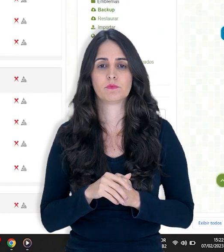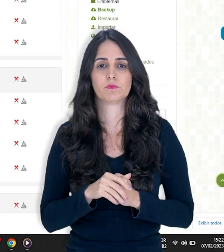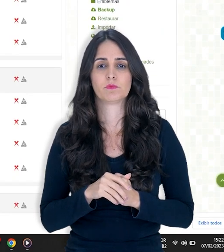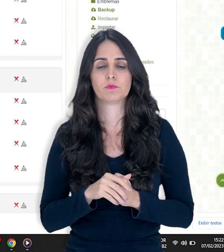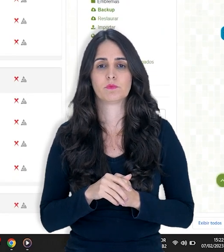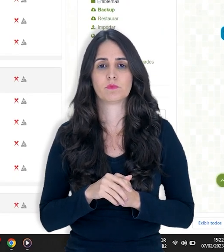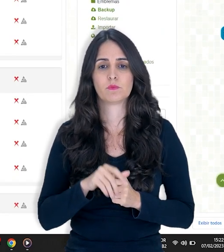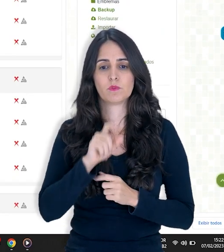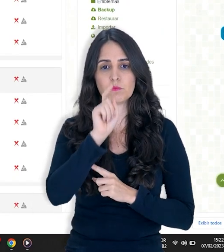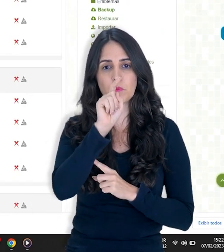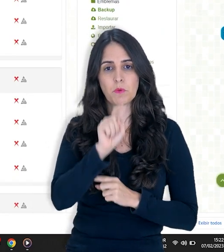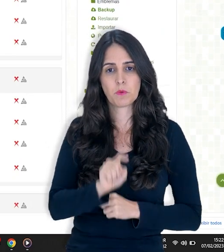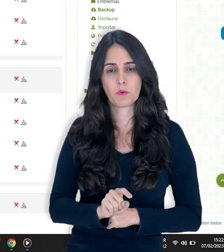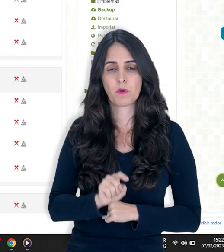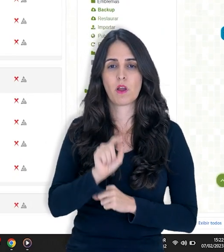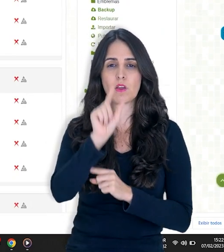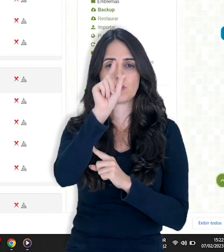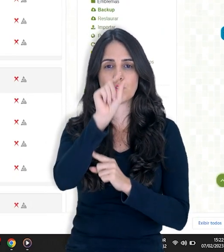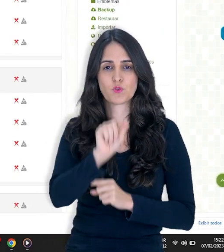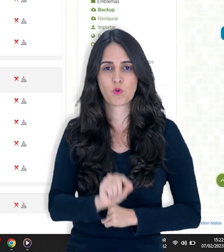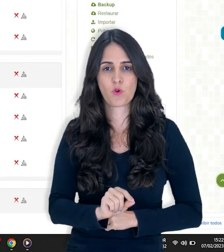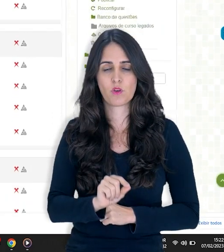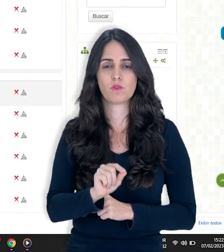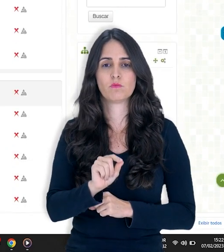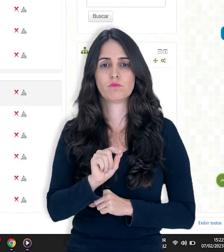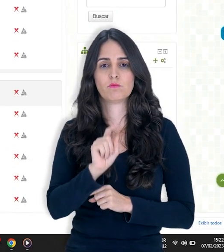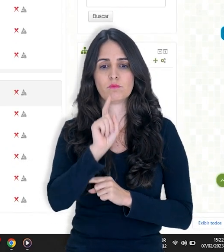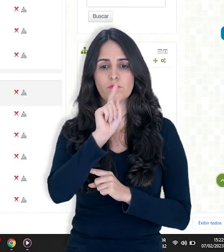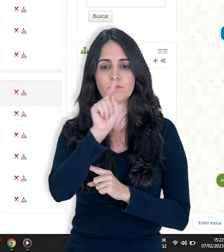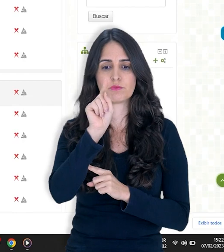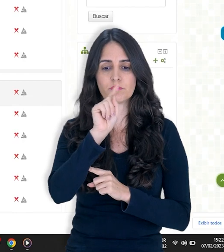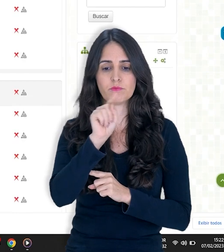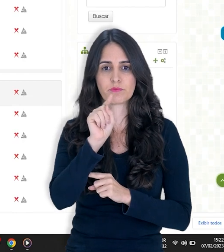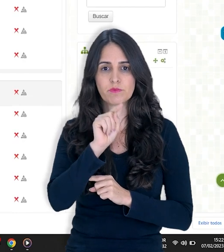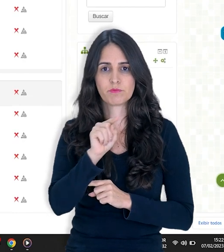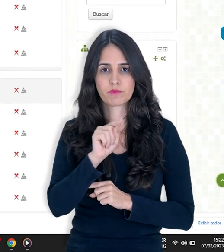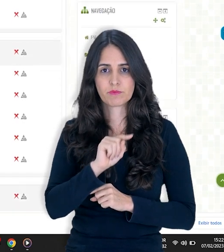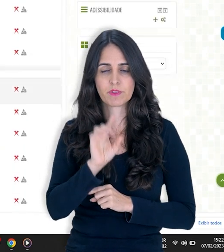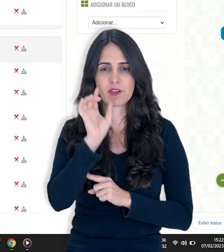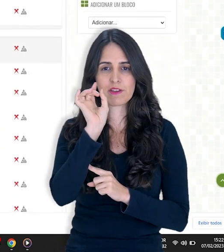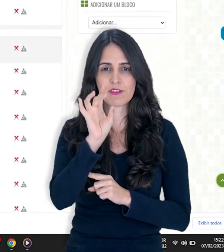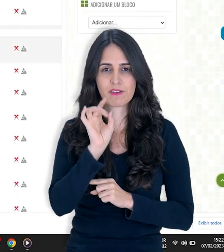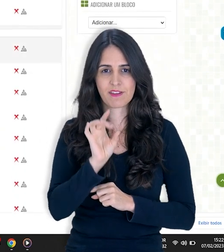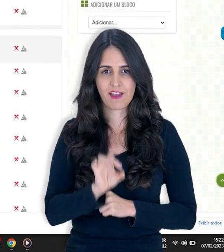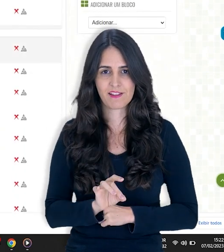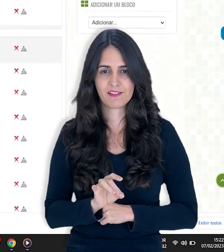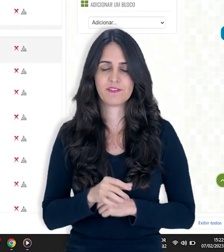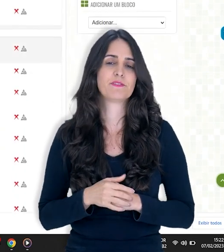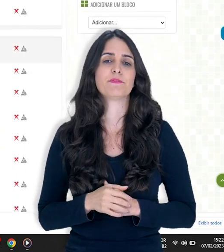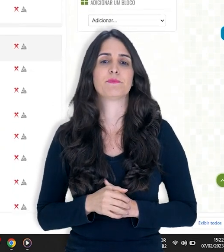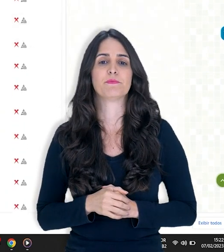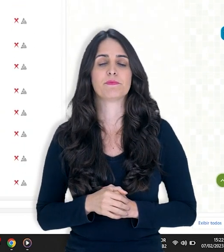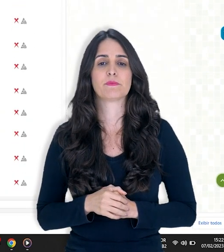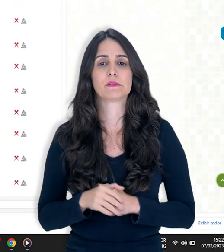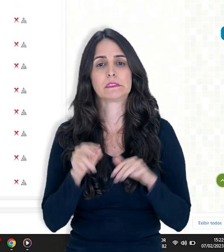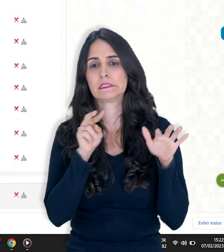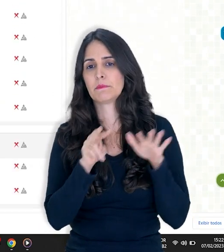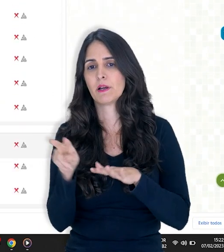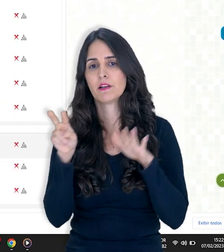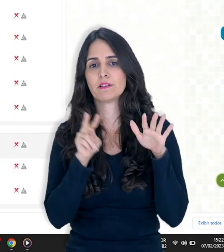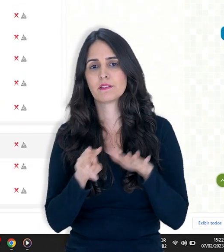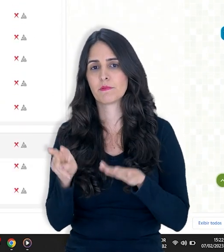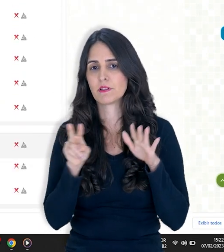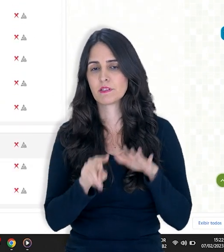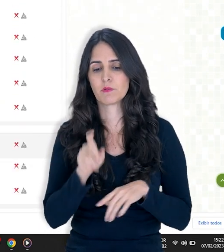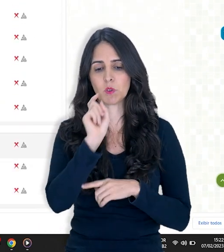é só esse. Então eu vou desmarcar todo o resto. E aí eu tenho que desmarcar cada semana